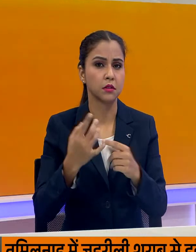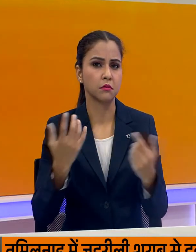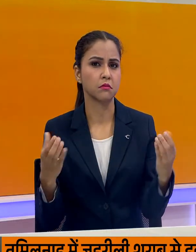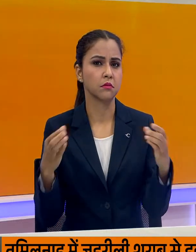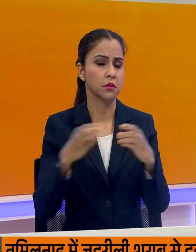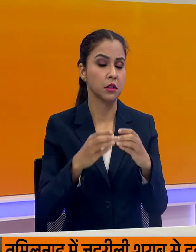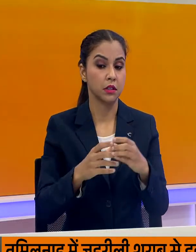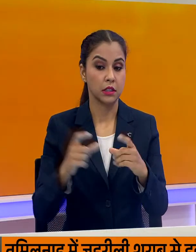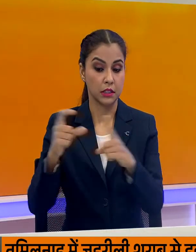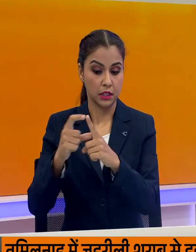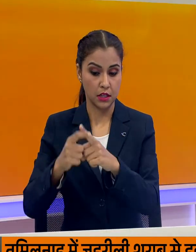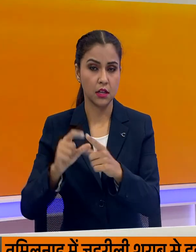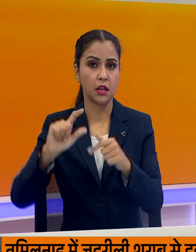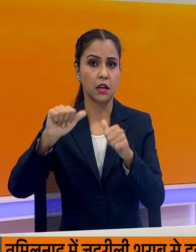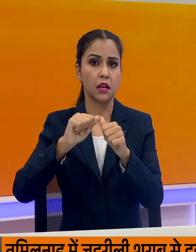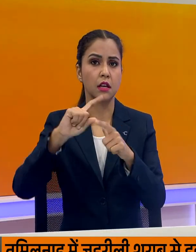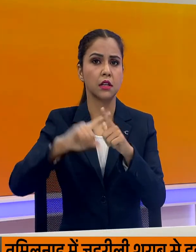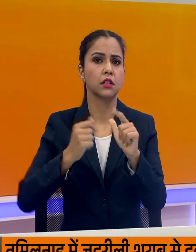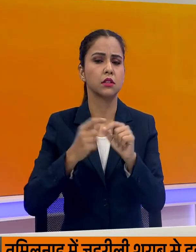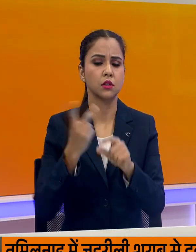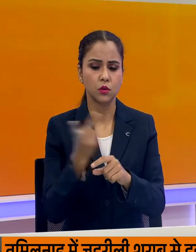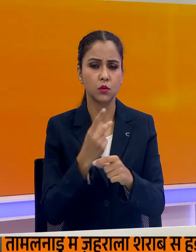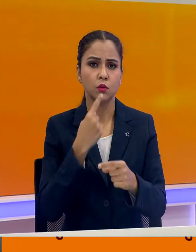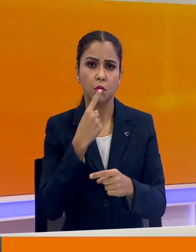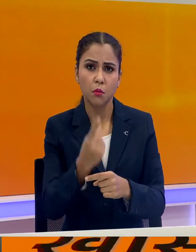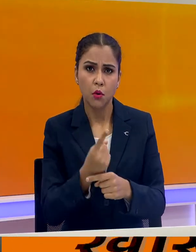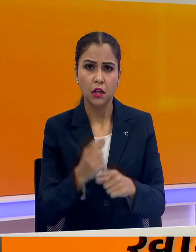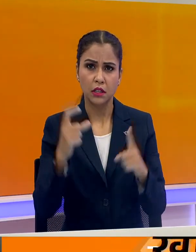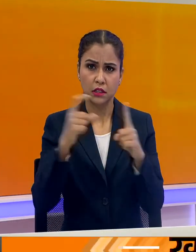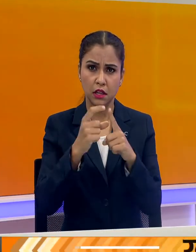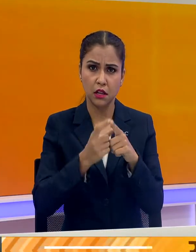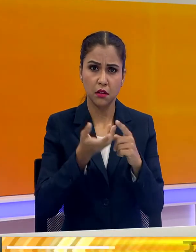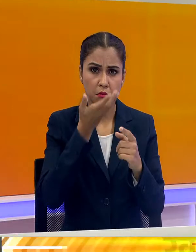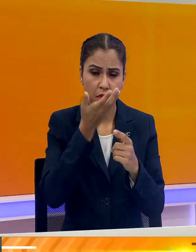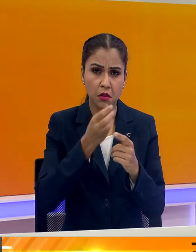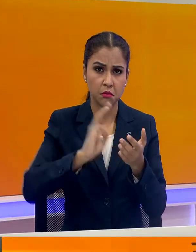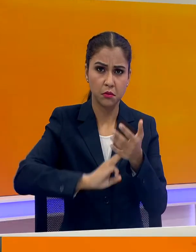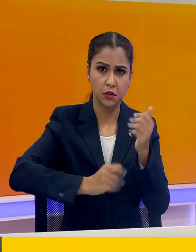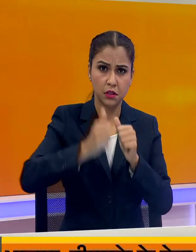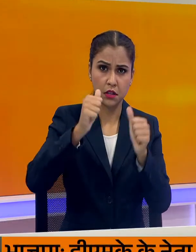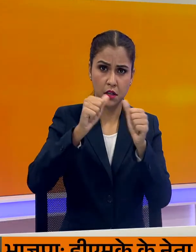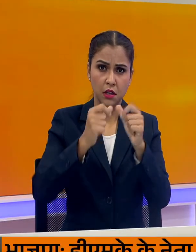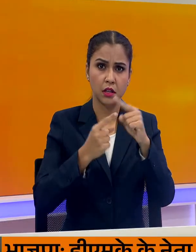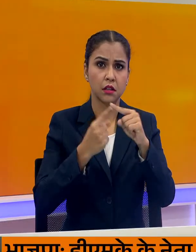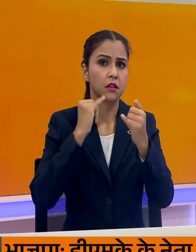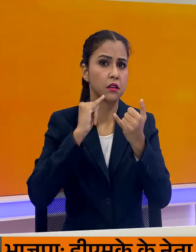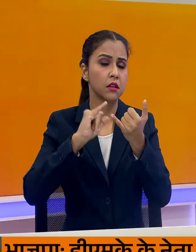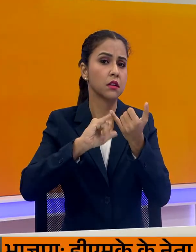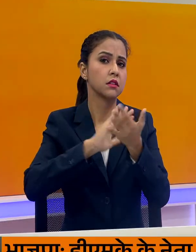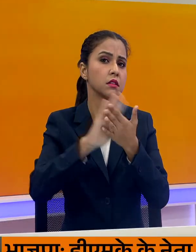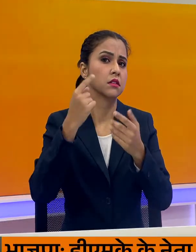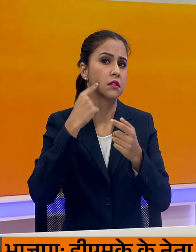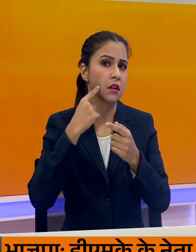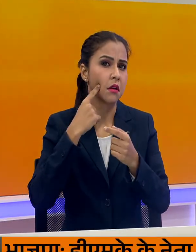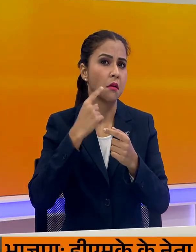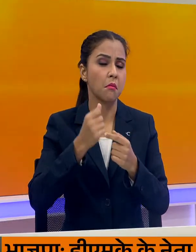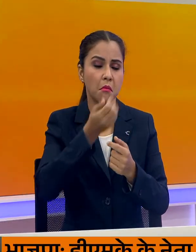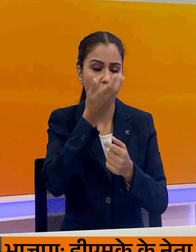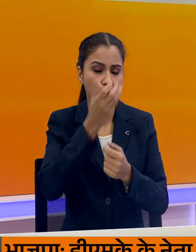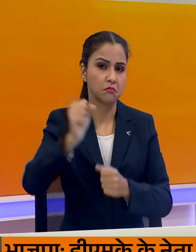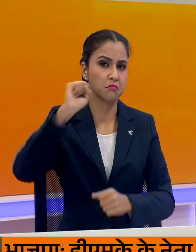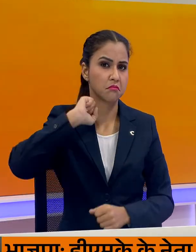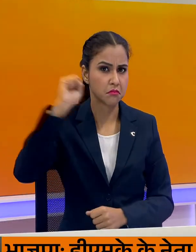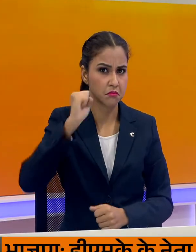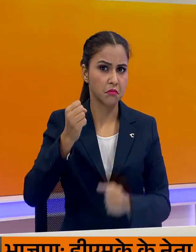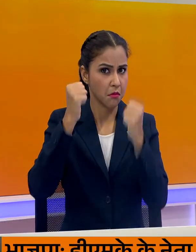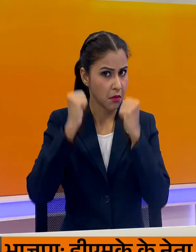दिल्ली विधानसभा अजय महावर ने कहा कि दिल्ली की जल मंत्री आतिशी पानी के नाम पर धरने पर बैठी हैं, जिसके